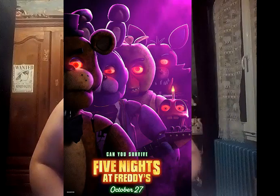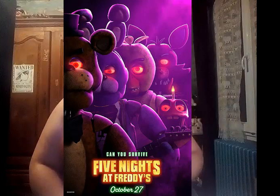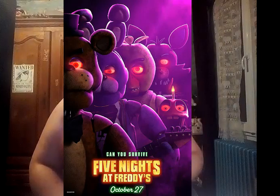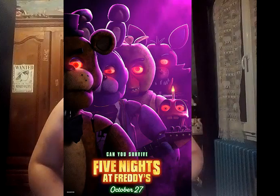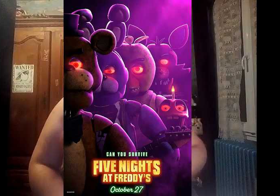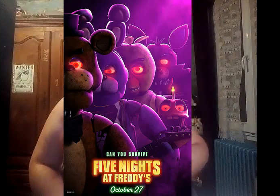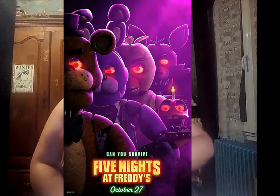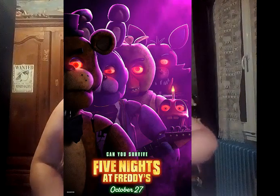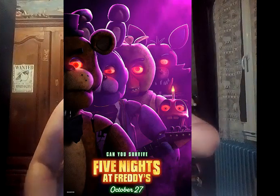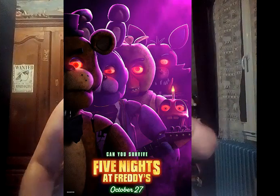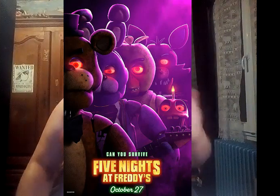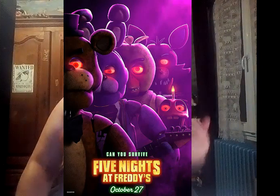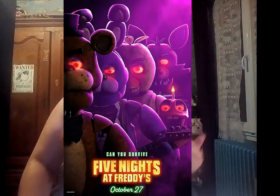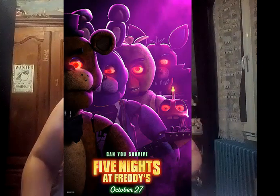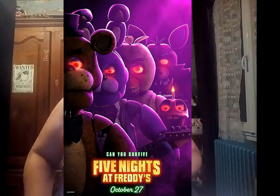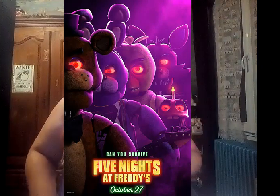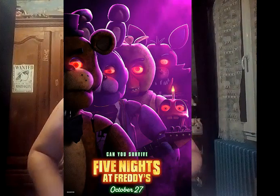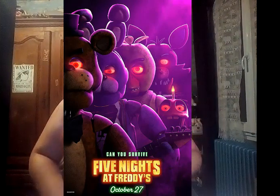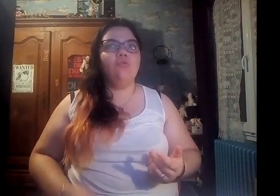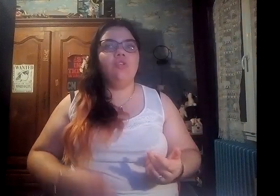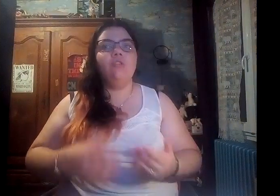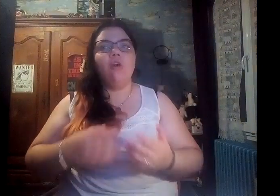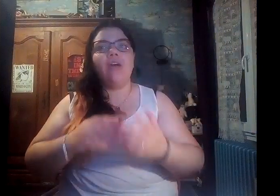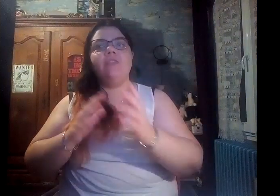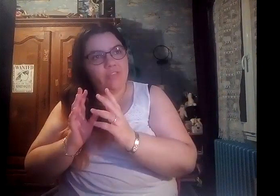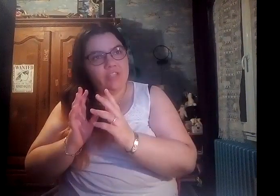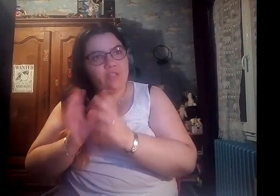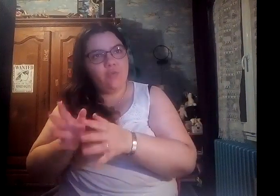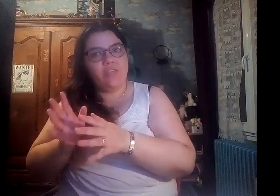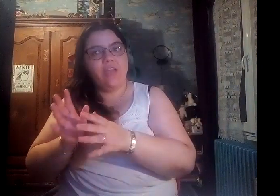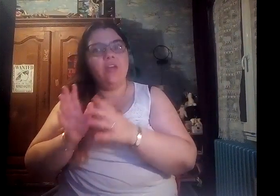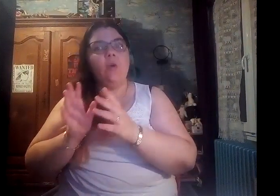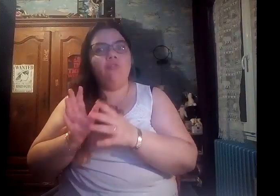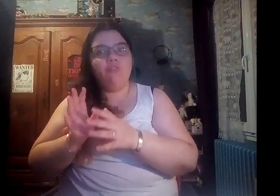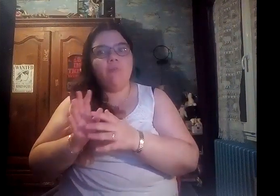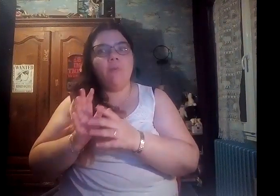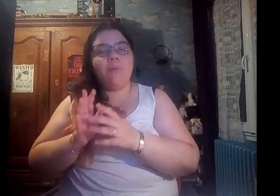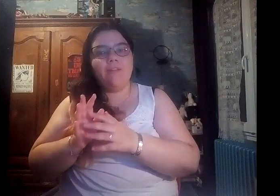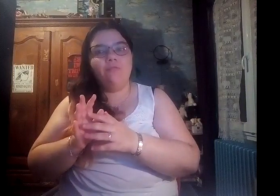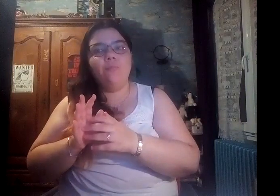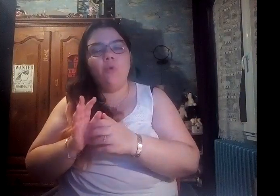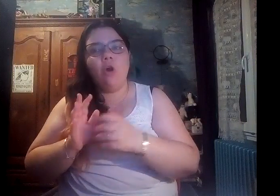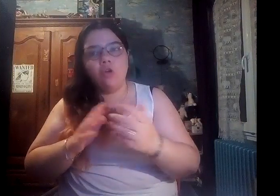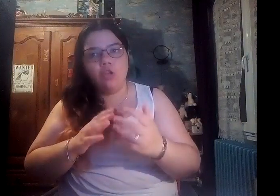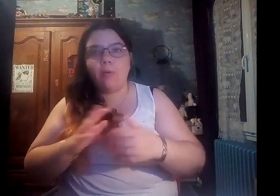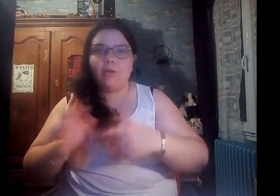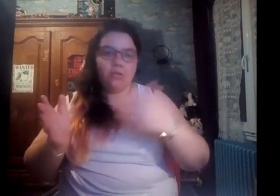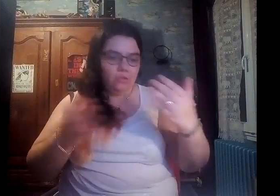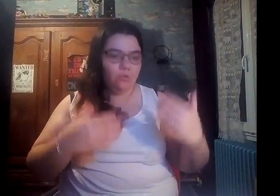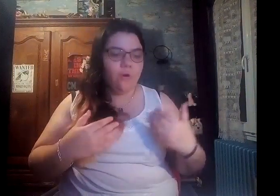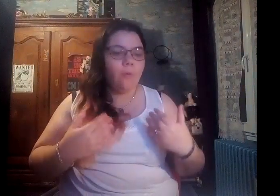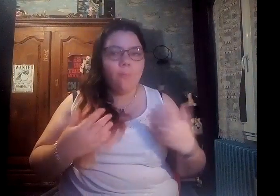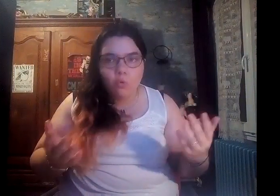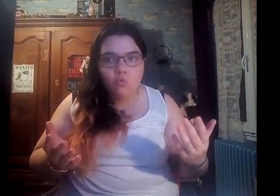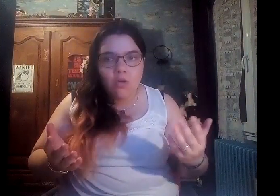films vu que matthewila a sous-entendu qu'il y aurait des suites au film prévu pour octobre novembre pour nous